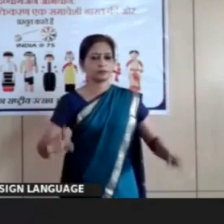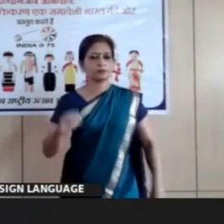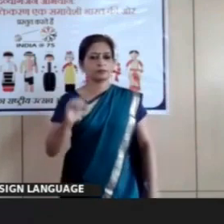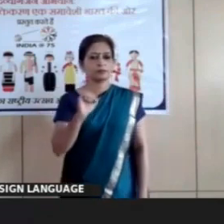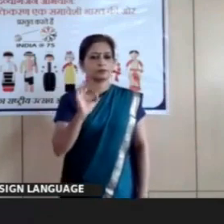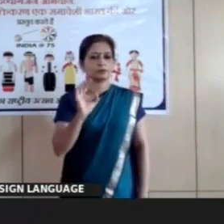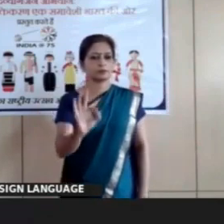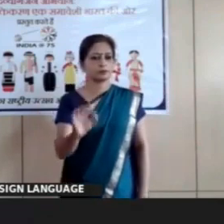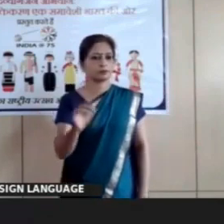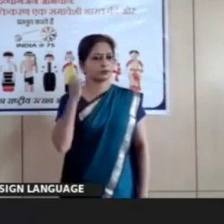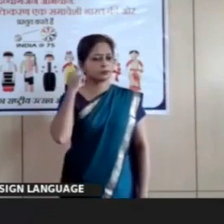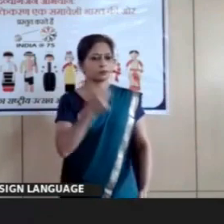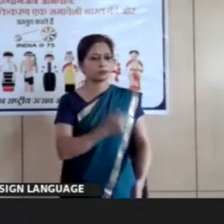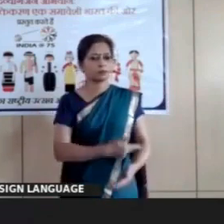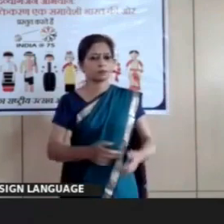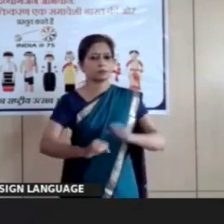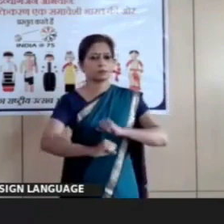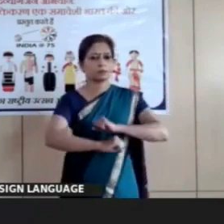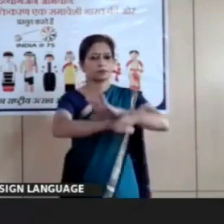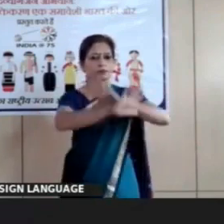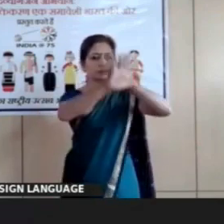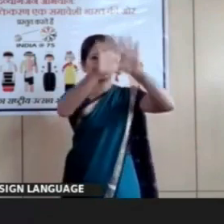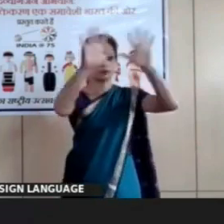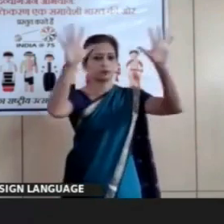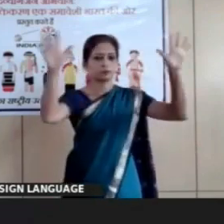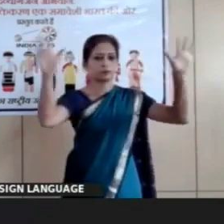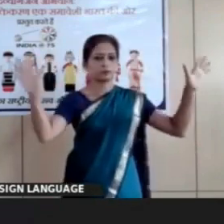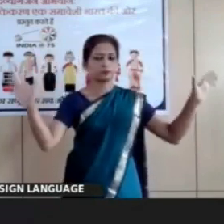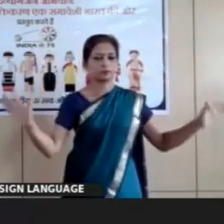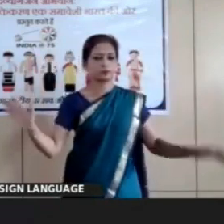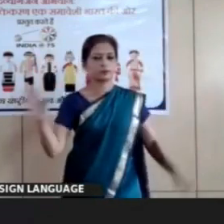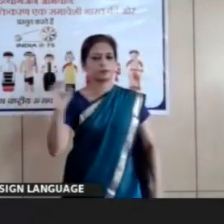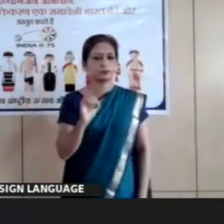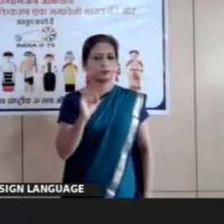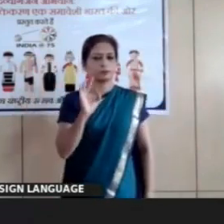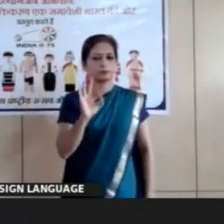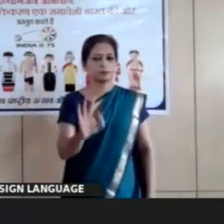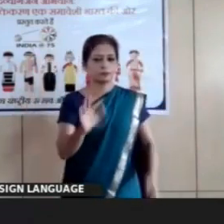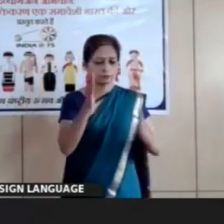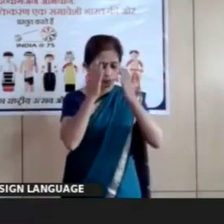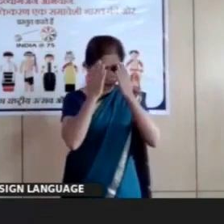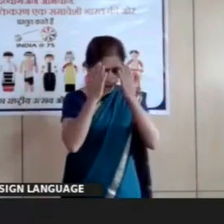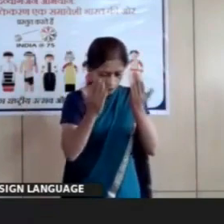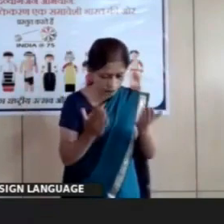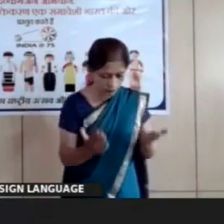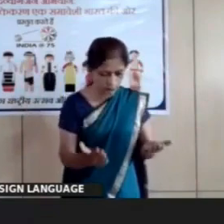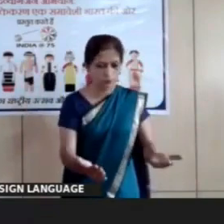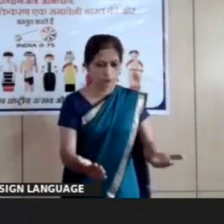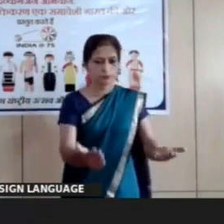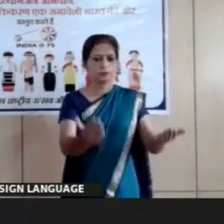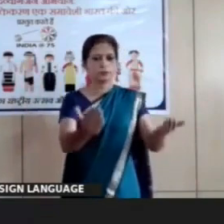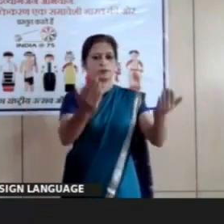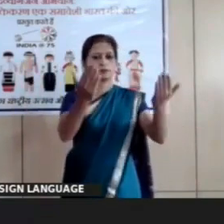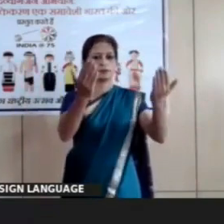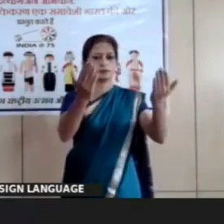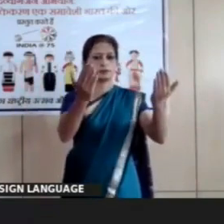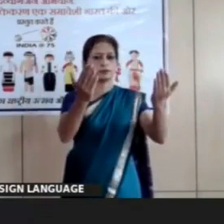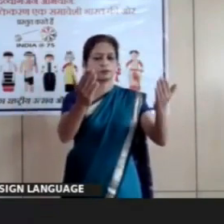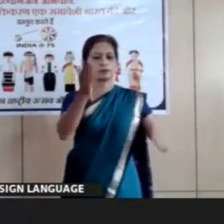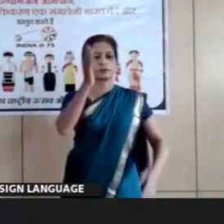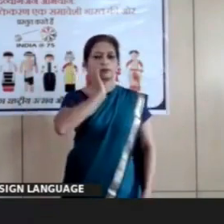तरंगा। तव शुभ नामे जागे तव शुभ